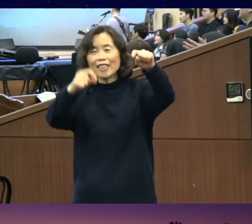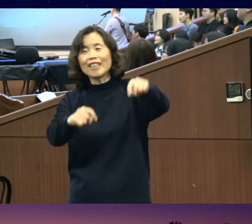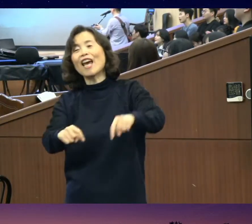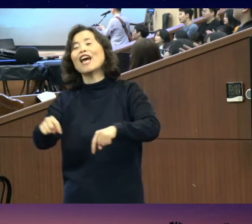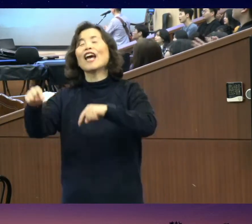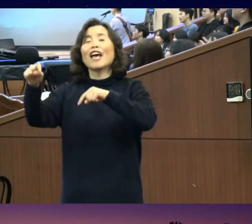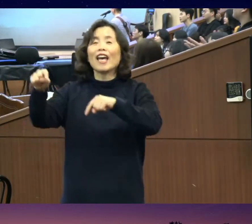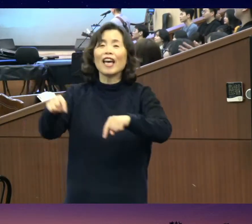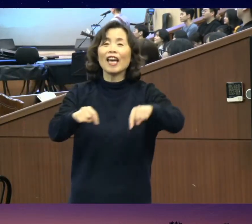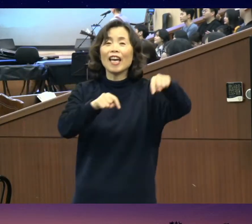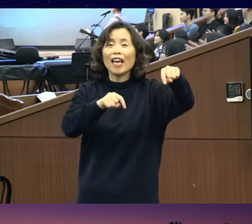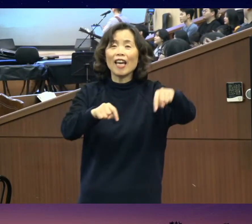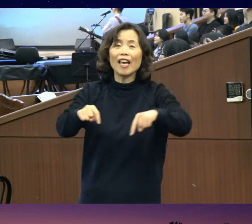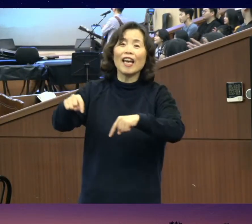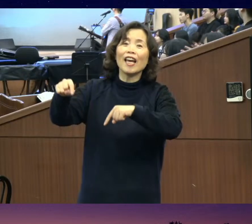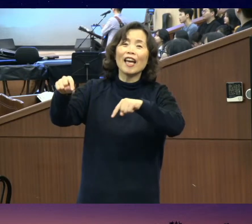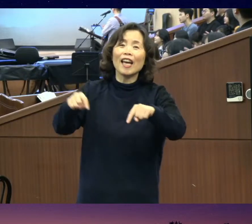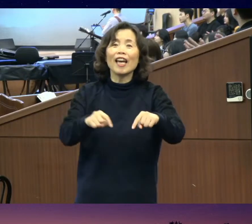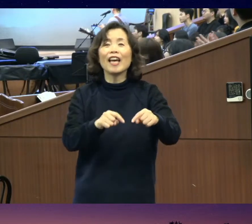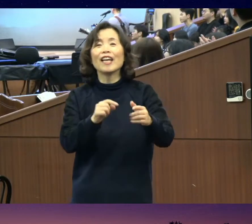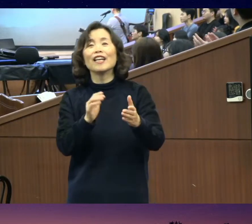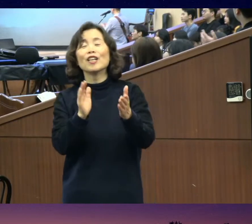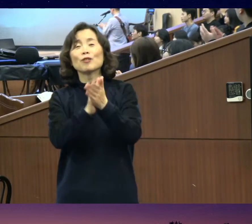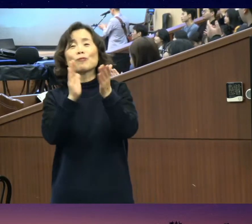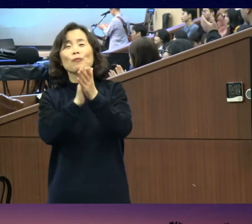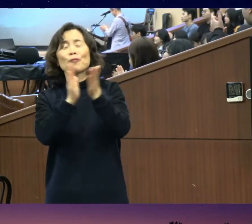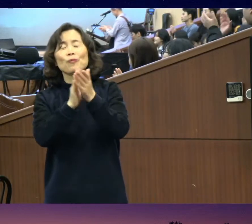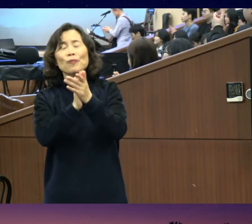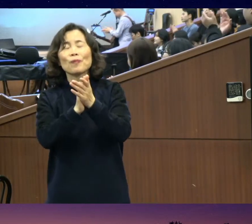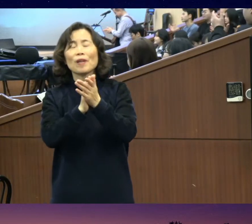말씀이네 아멘.